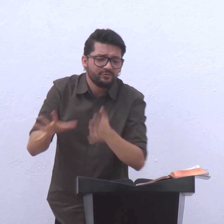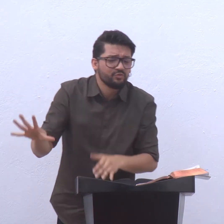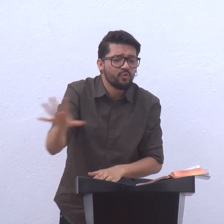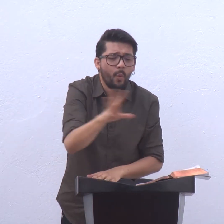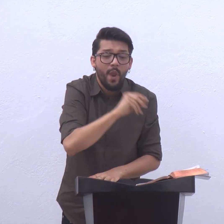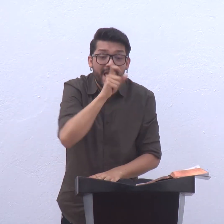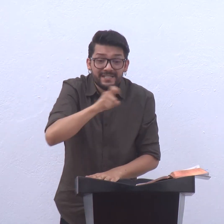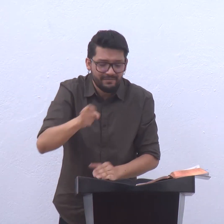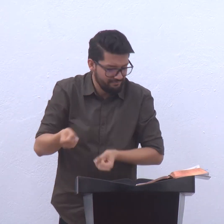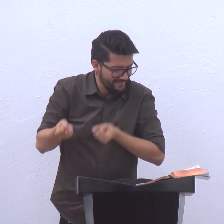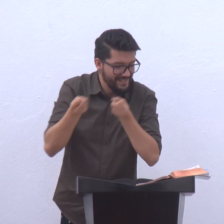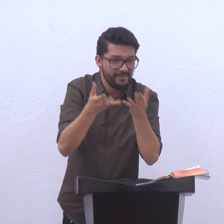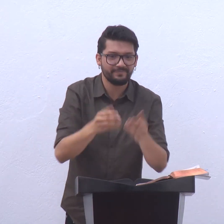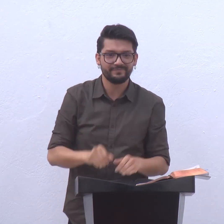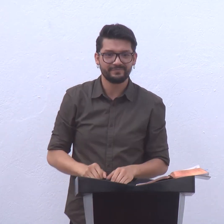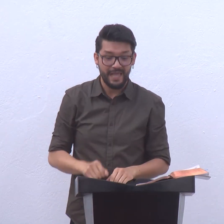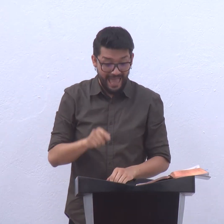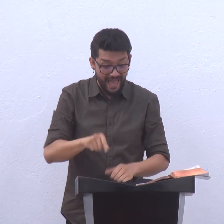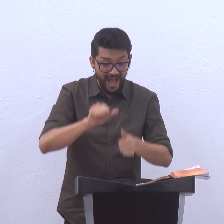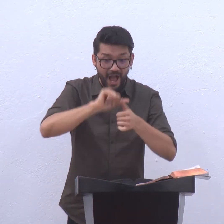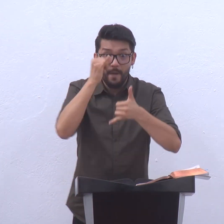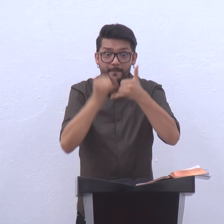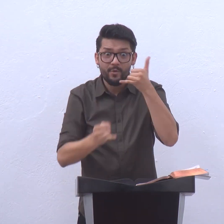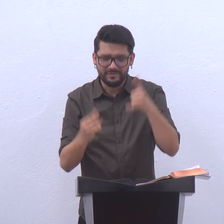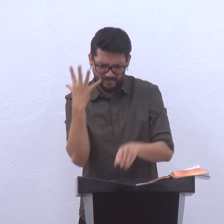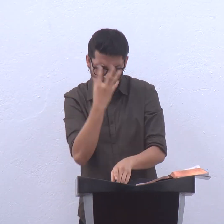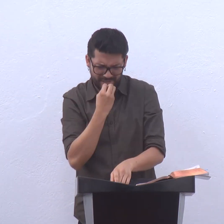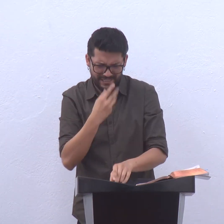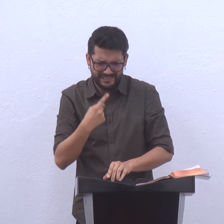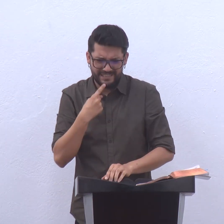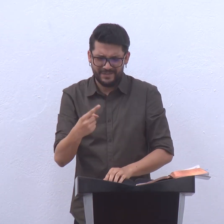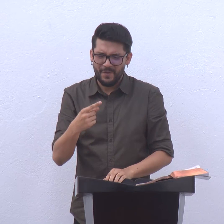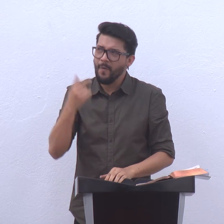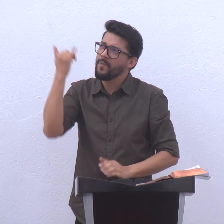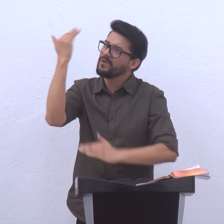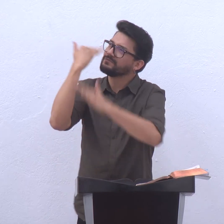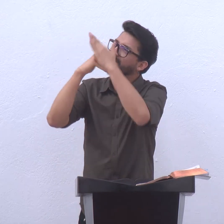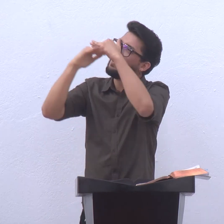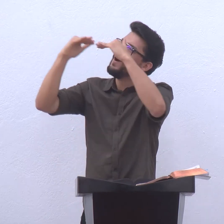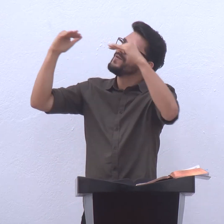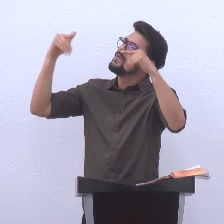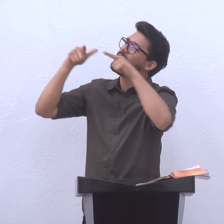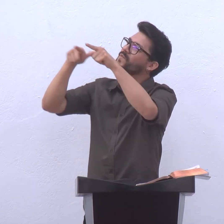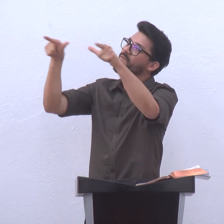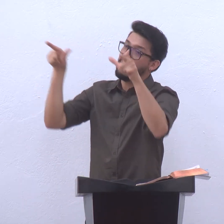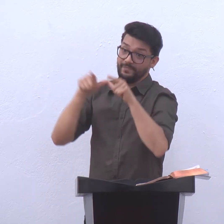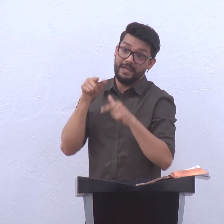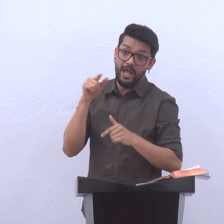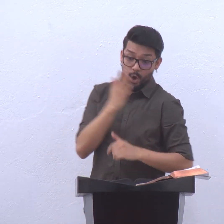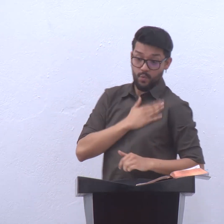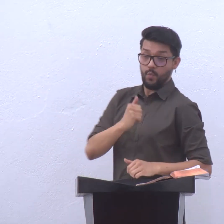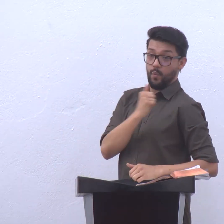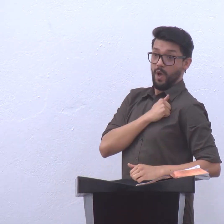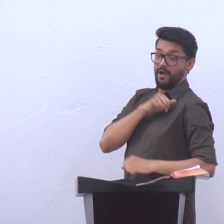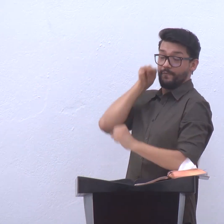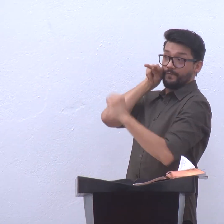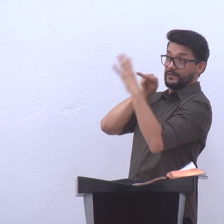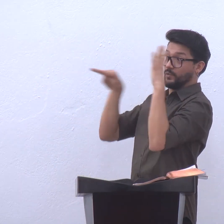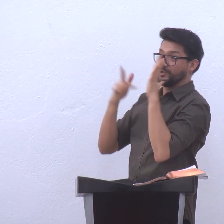fuente principal de todo. Y en Apocalipsis es hermoso ese verso. Allí en la ciudad